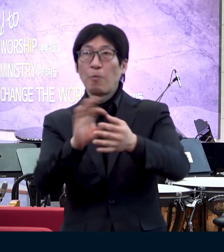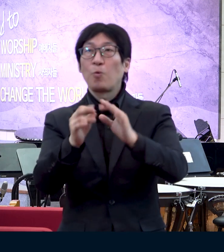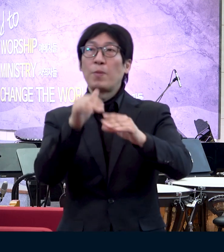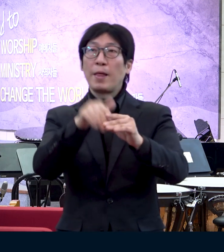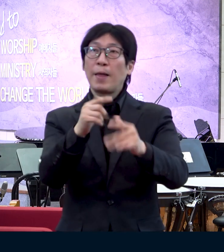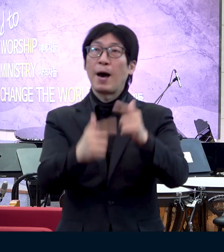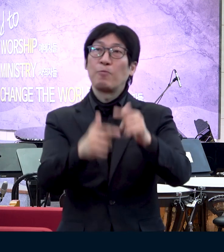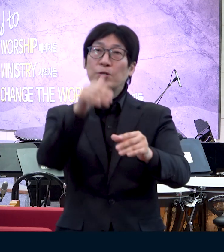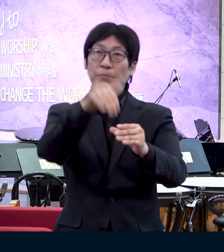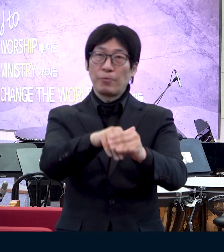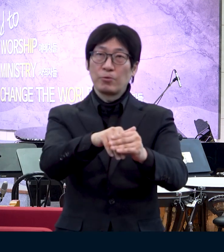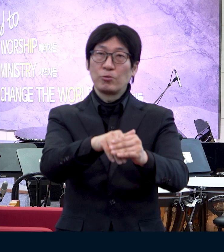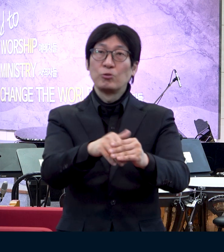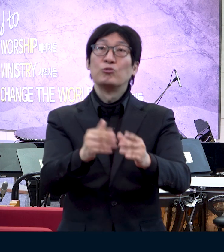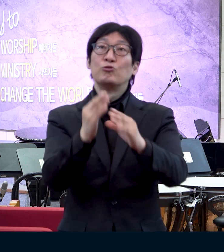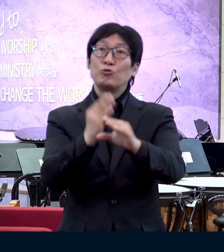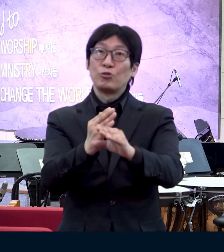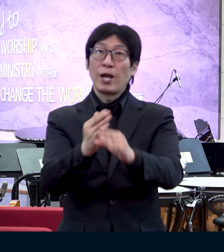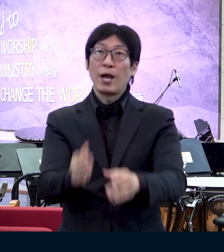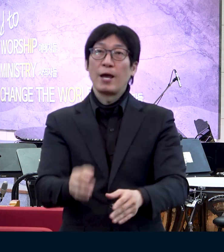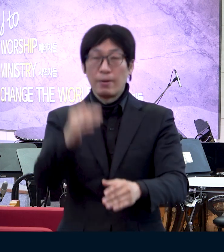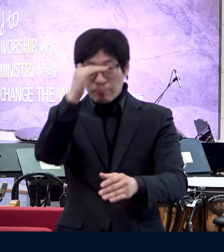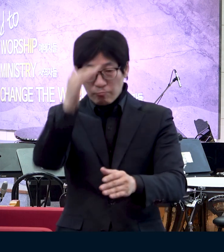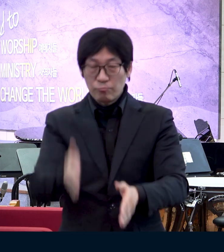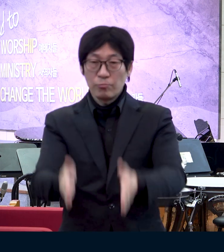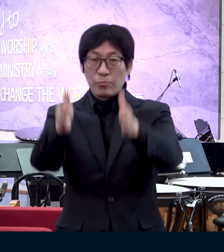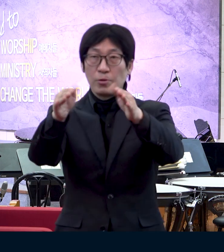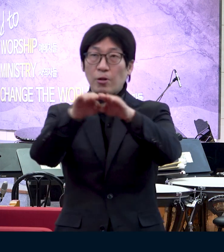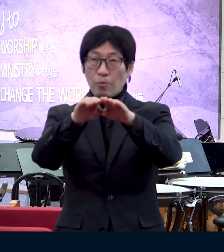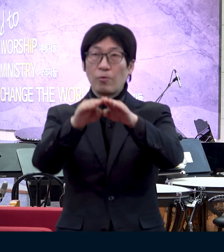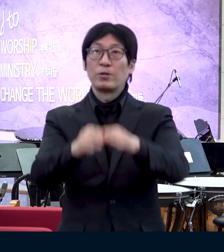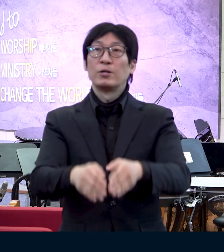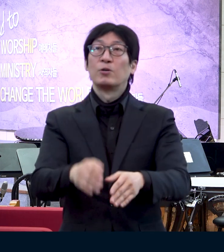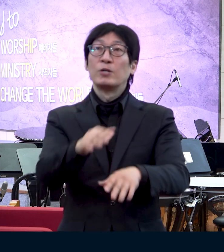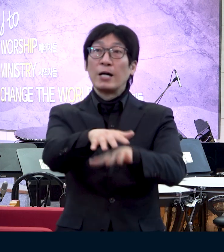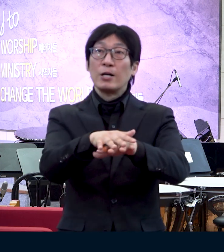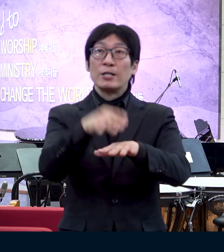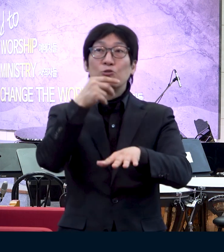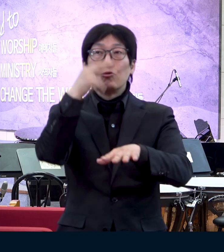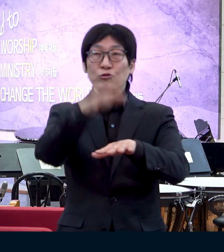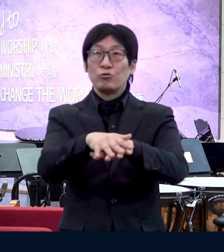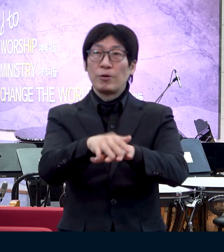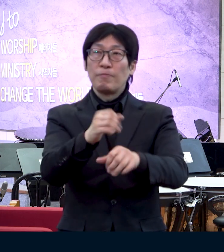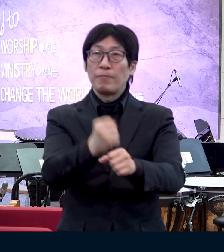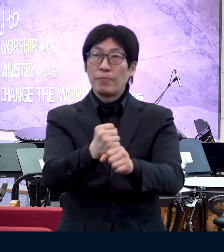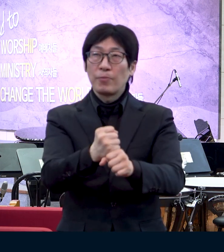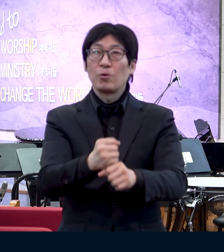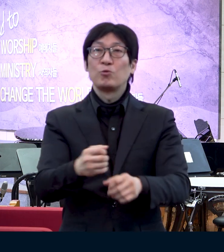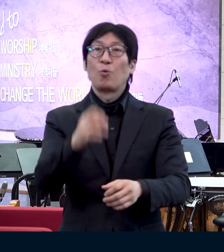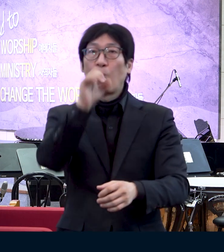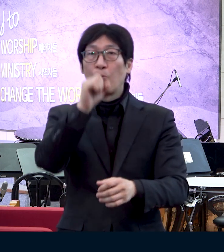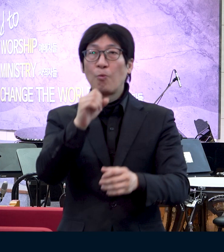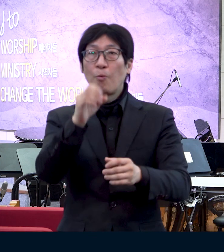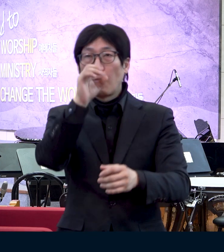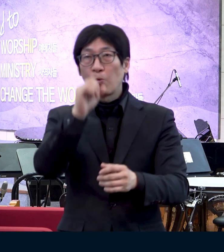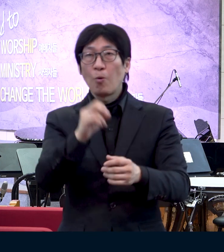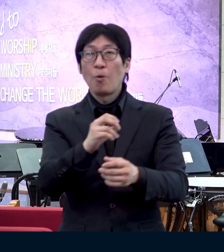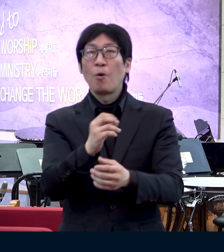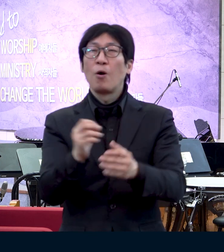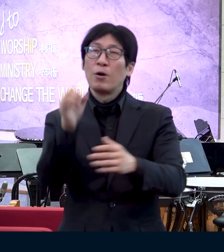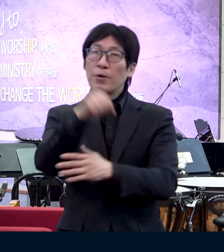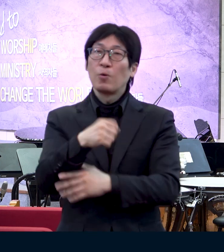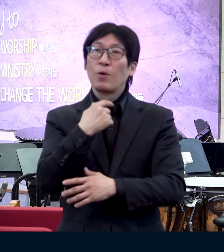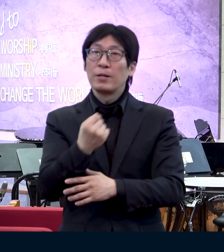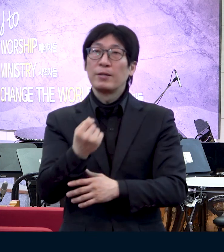심었도다. 그 중에 망대를 세웠고 또 그 안에 술틀을 팠도다. 좋은 포도 맺기를 팔았더니